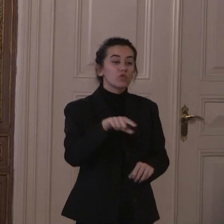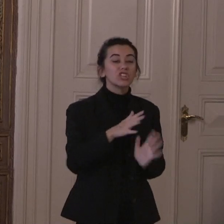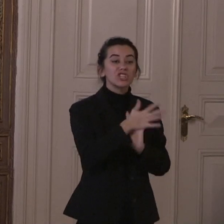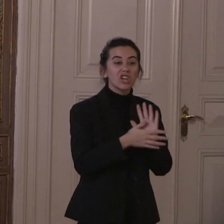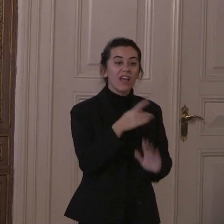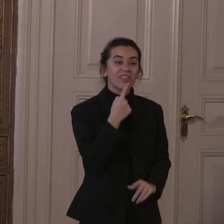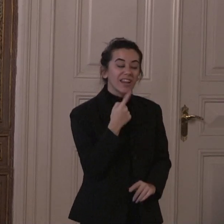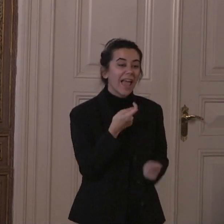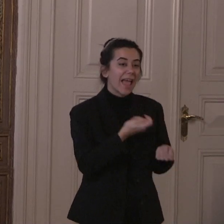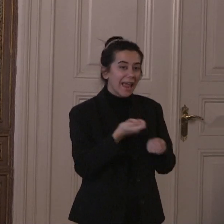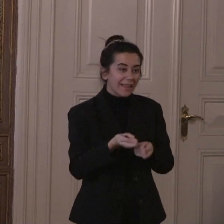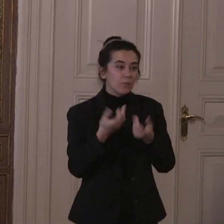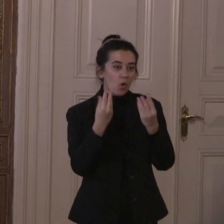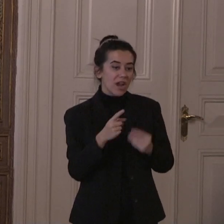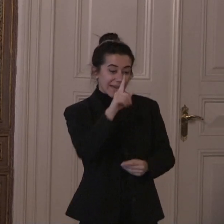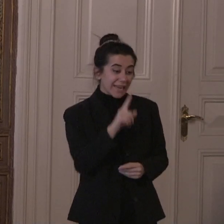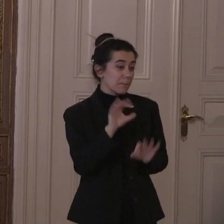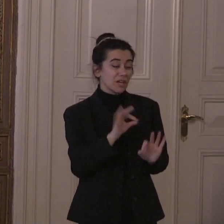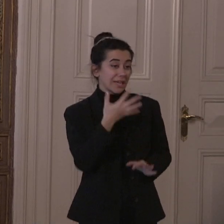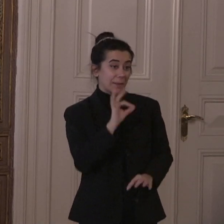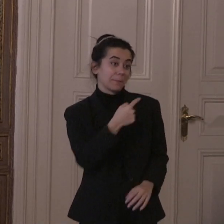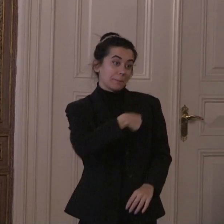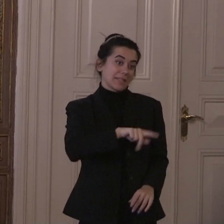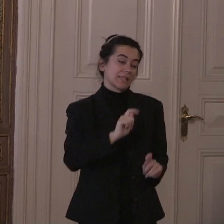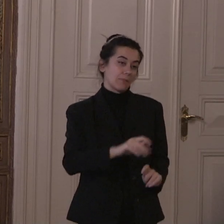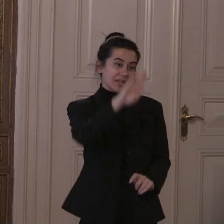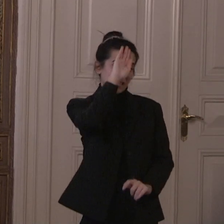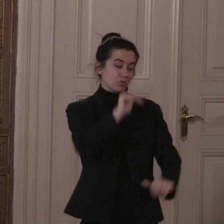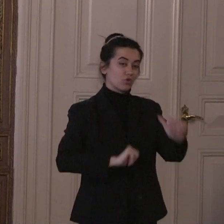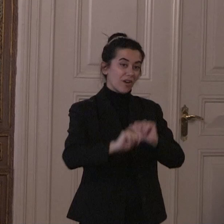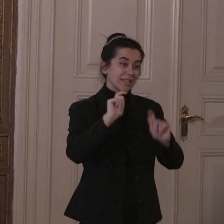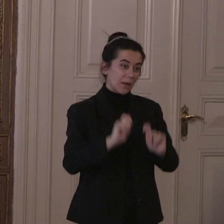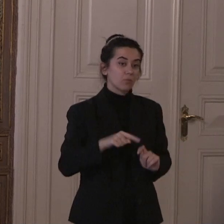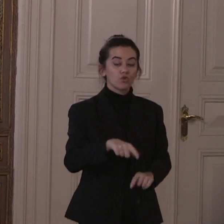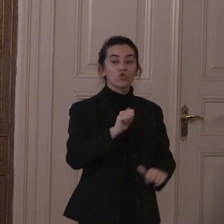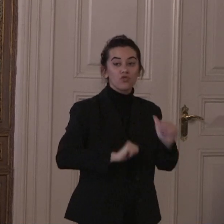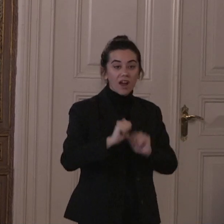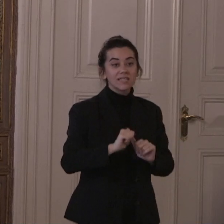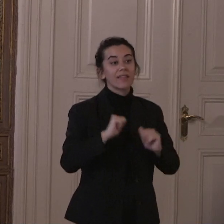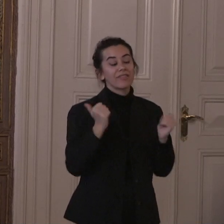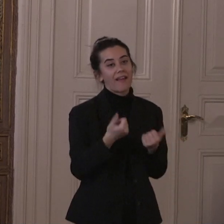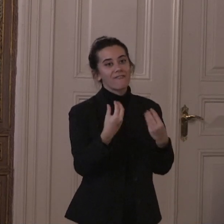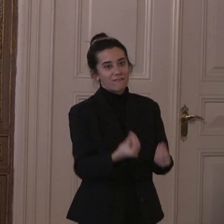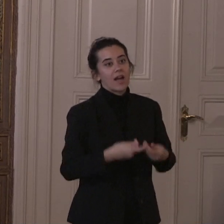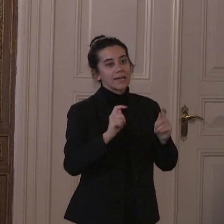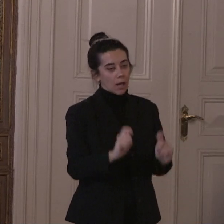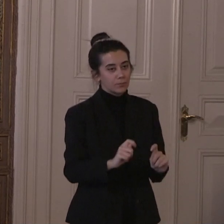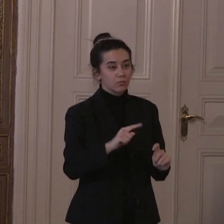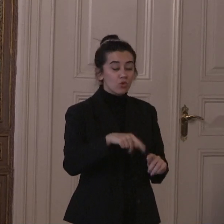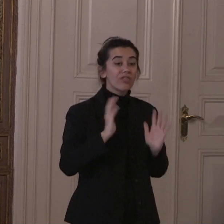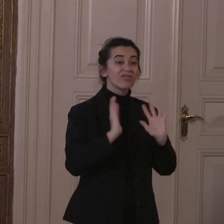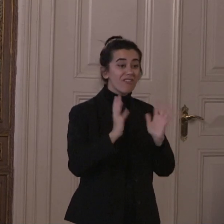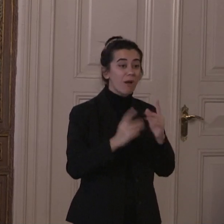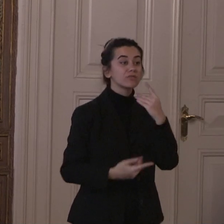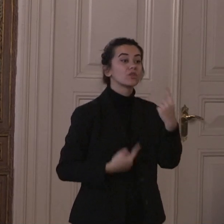ilk başlatanlardan biri olduk. Üniversitenin çok çok katılımıyla gerçekleşti. Fakat tabii devamlı